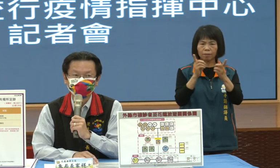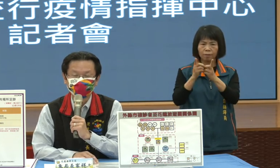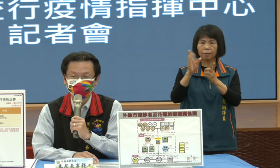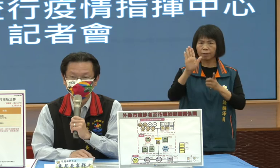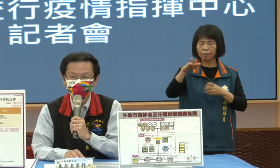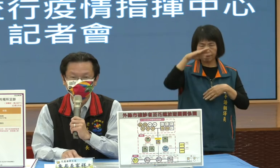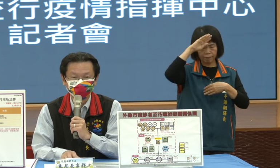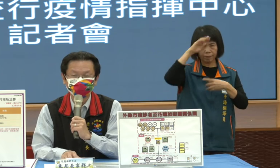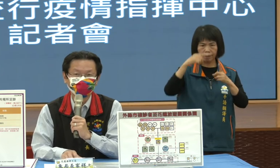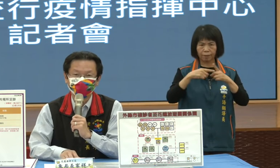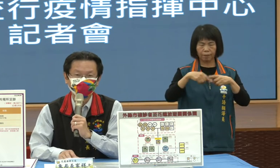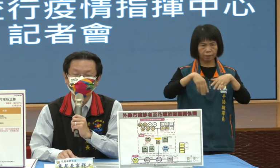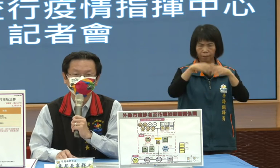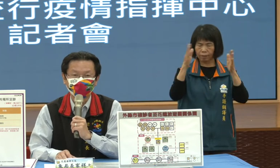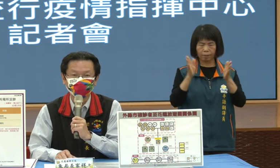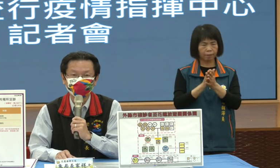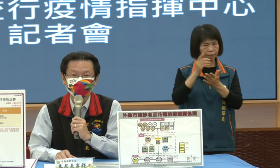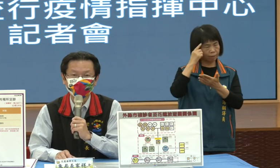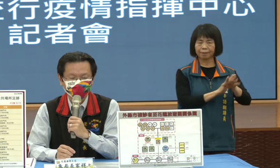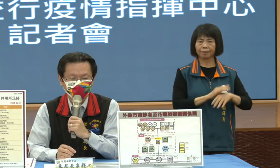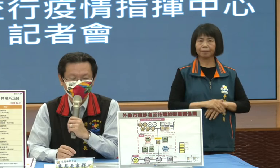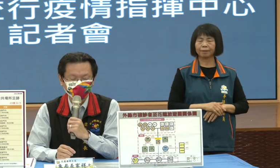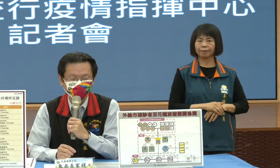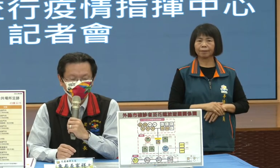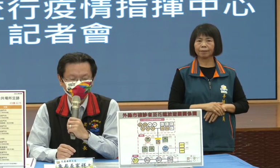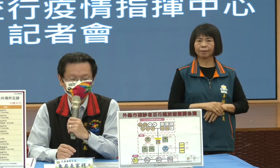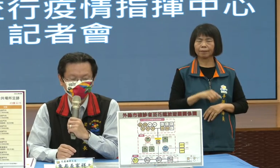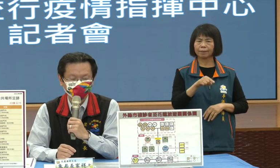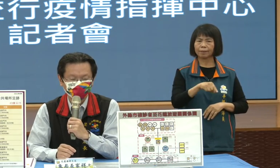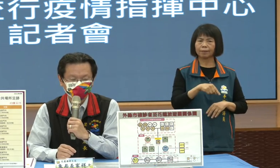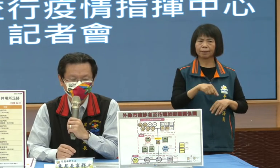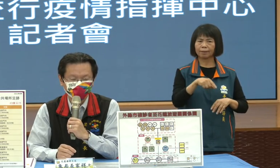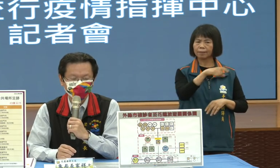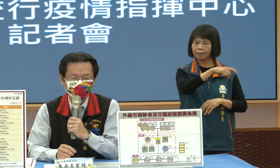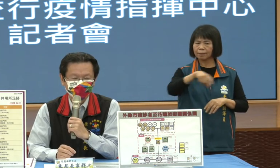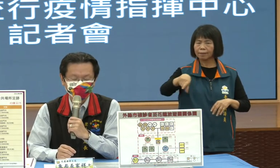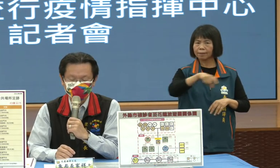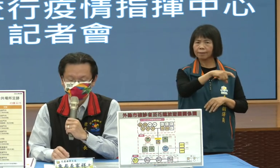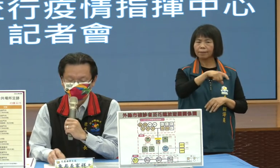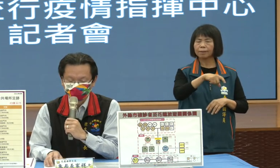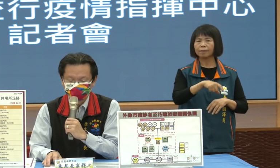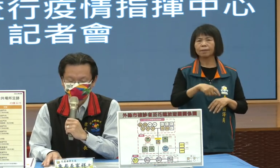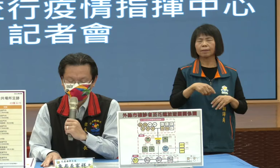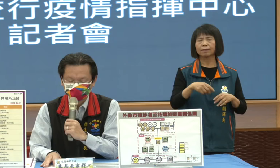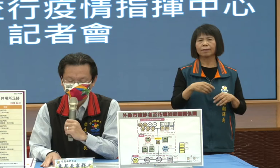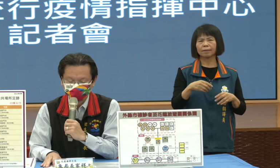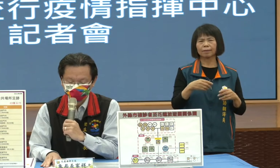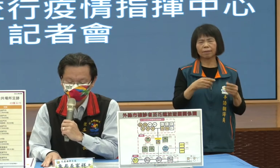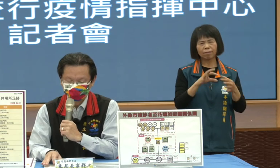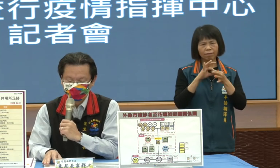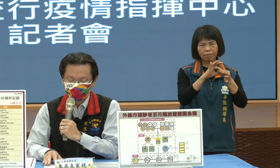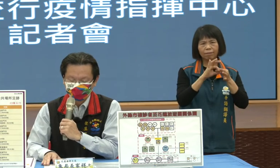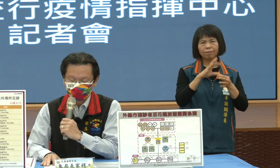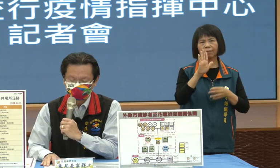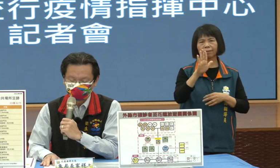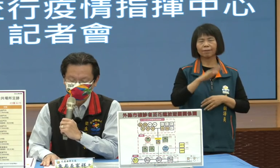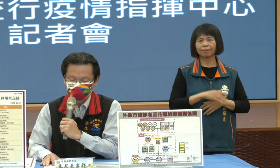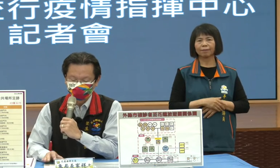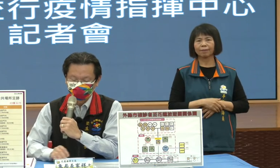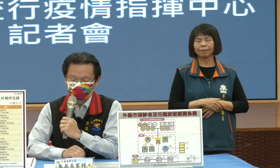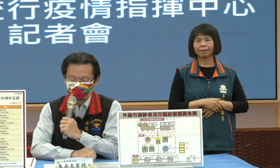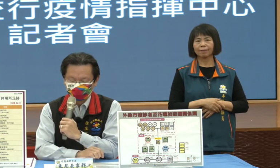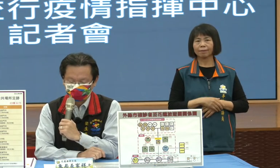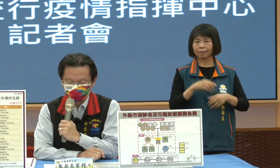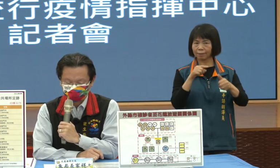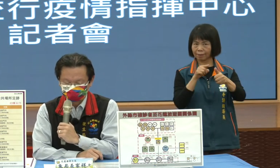他几乎是每天都在筛检，他跟24576其实都可能有个相关性那他是